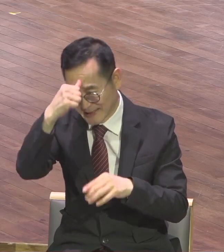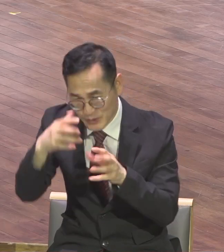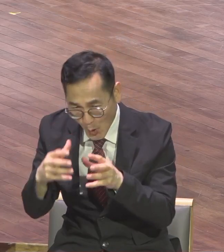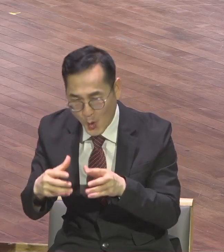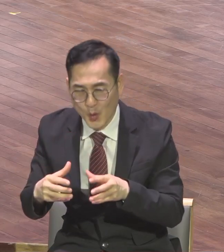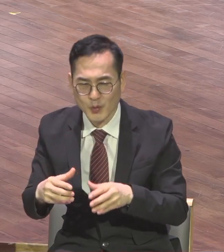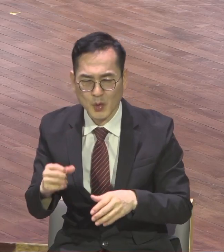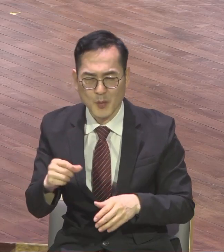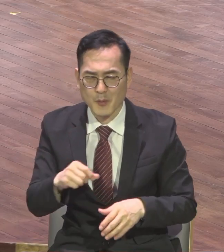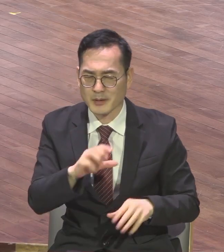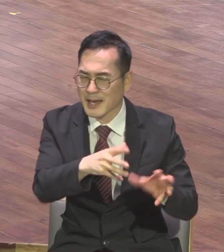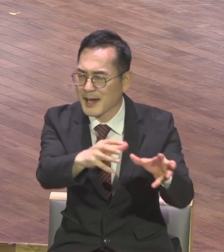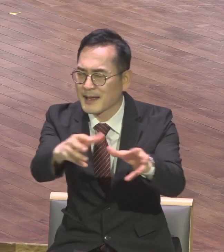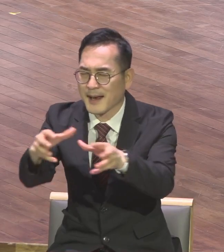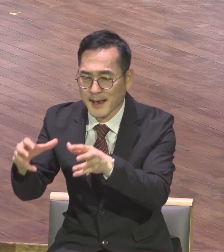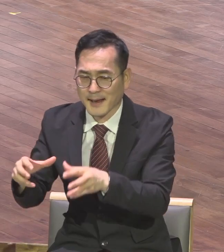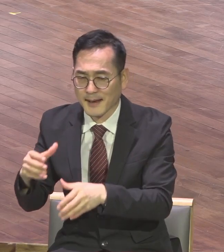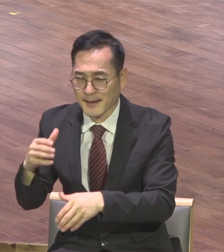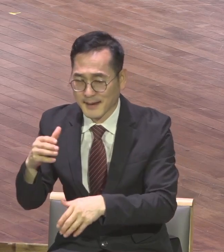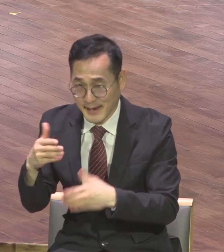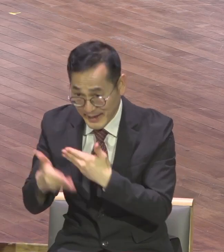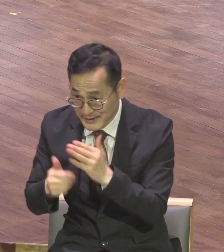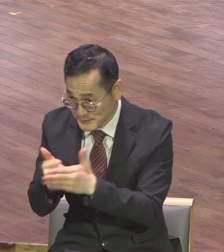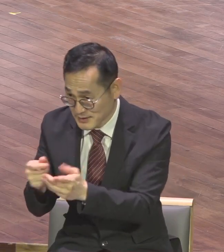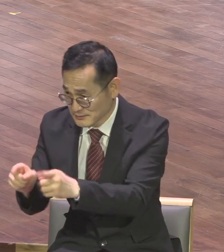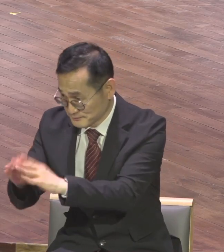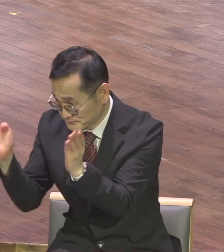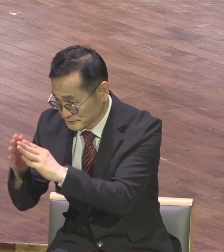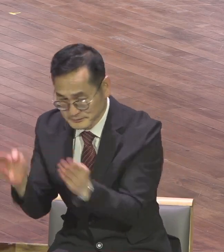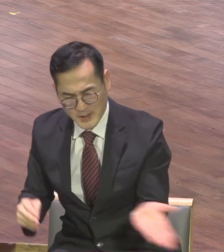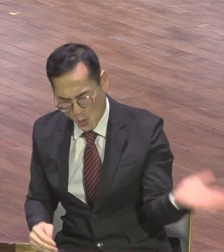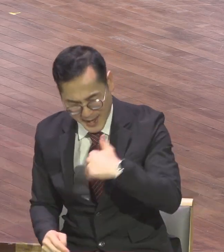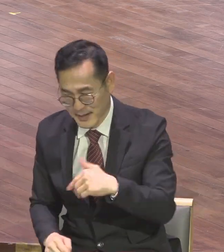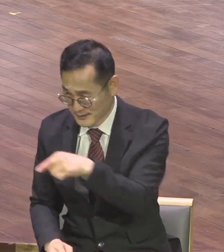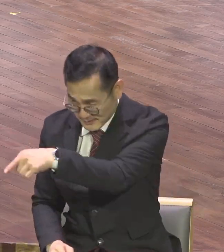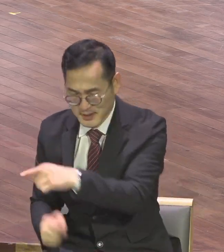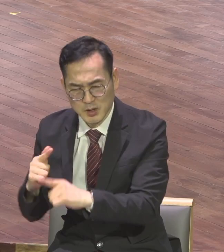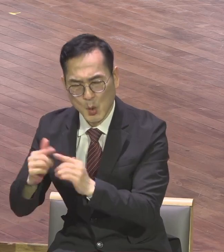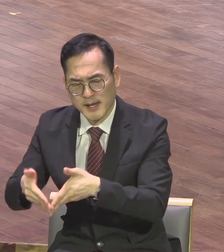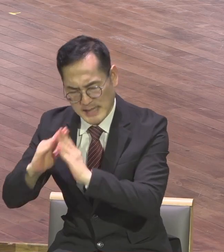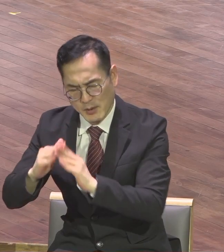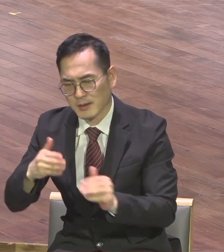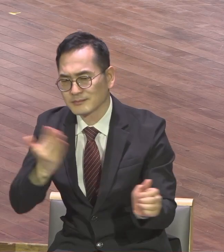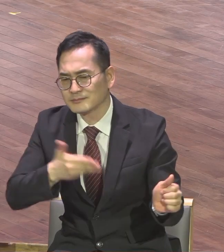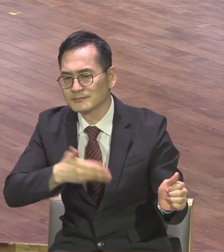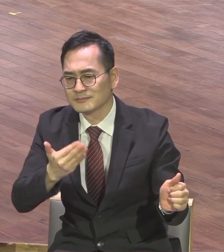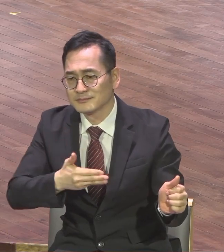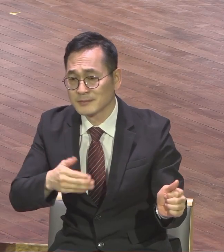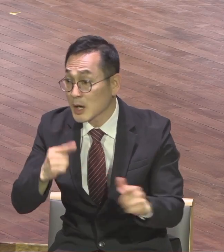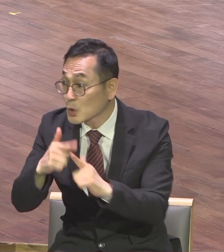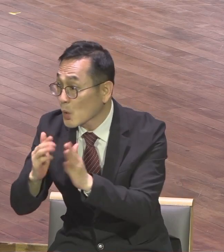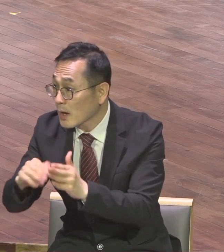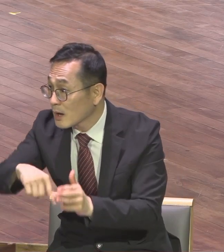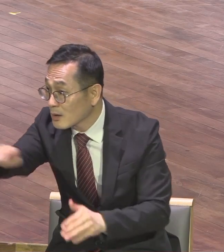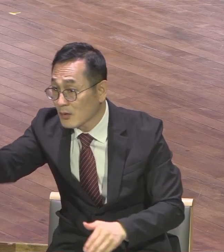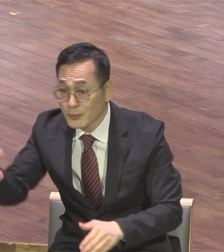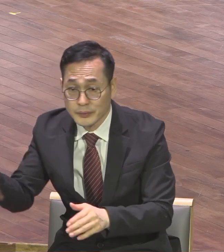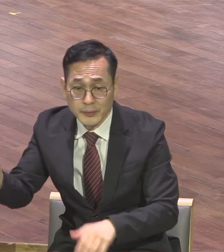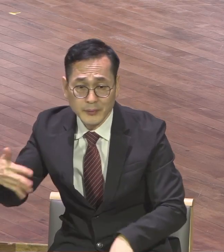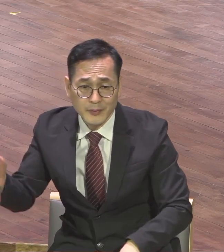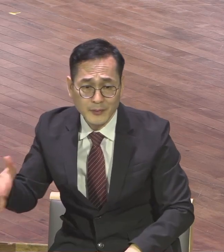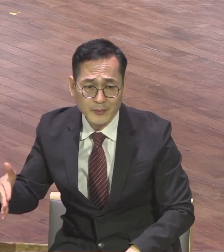곳에서 계속 하나님 문을 열어주시면서 와서 좀 교회 좀 세워달라고, 지교 좀 세워달라고.